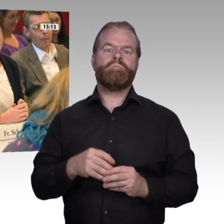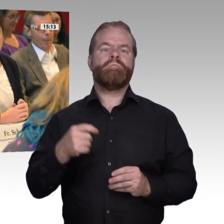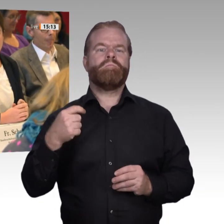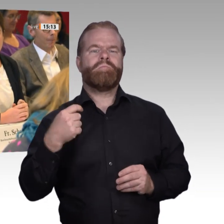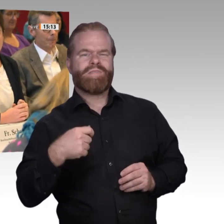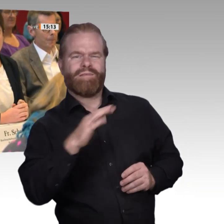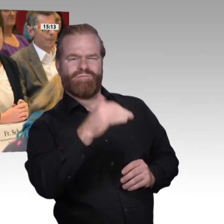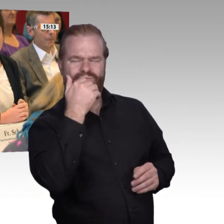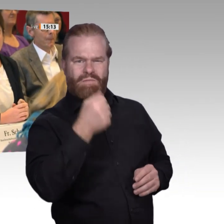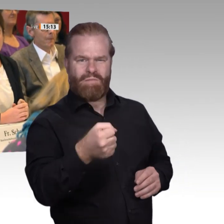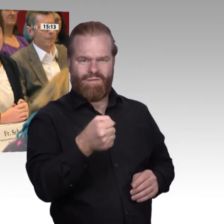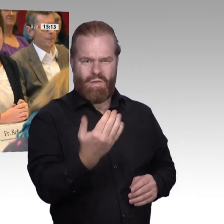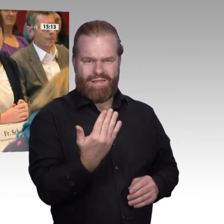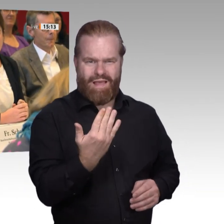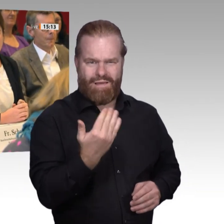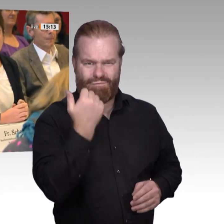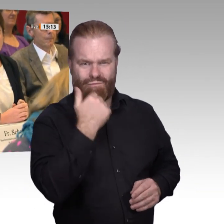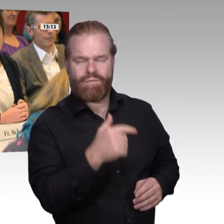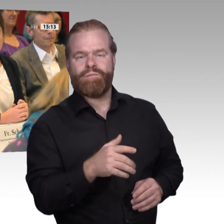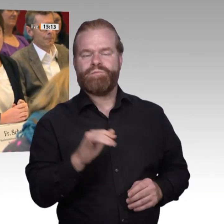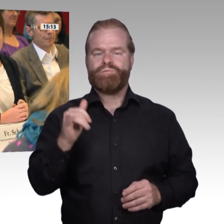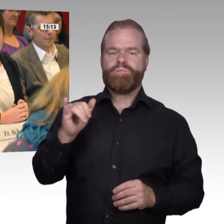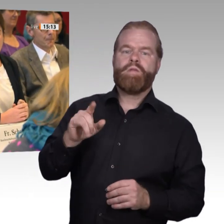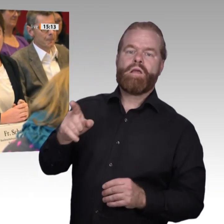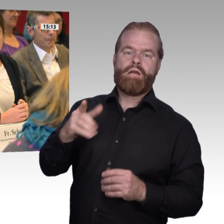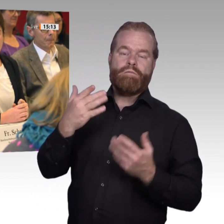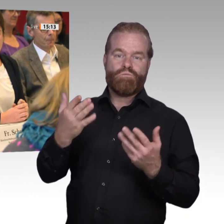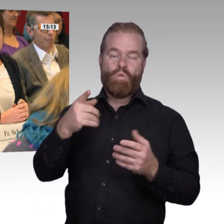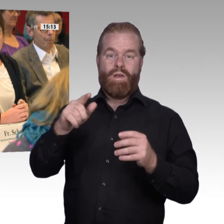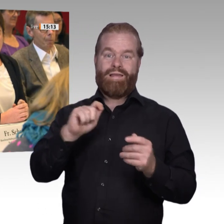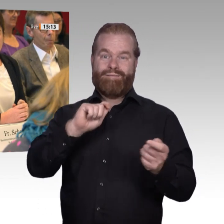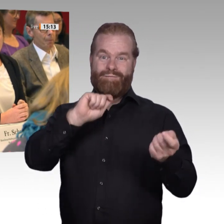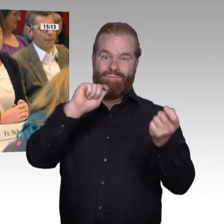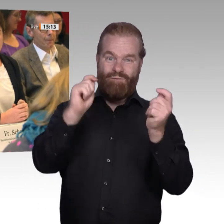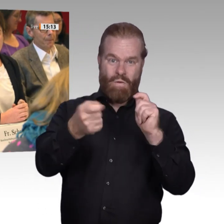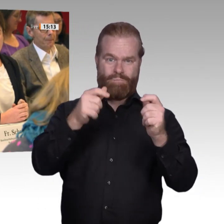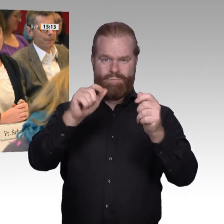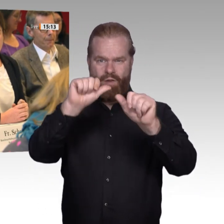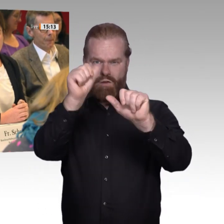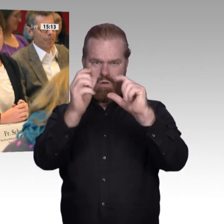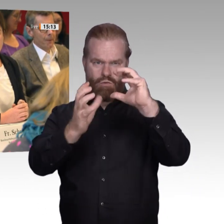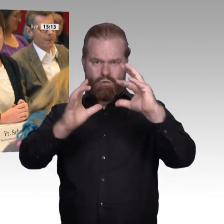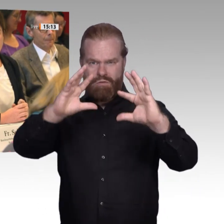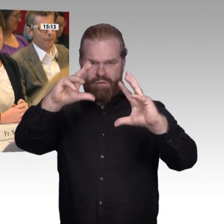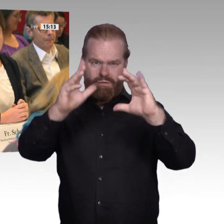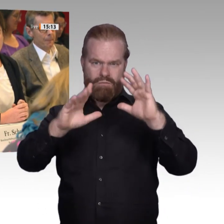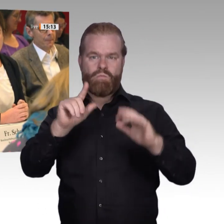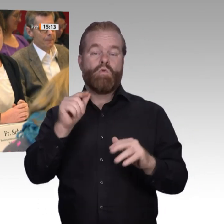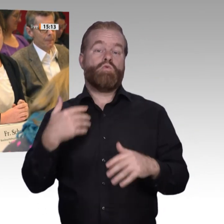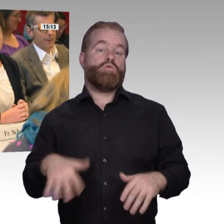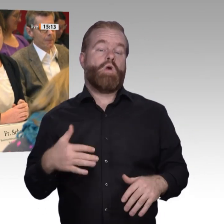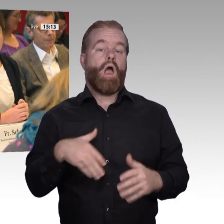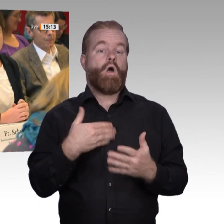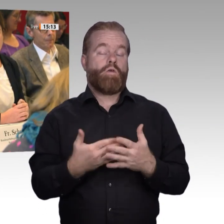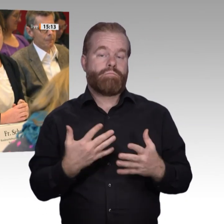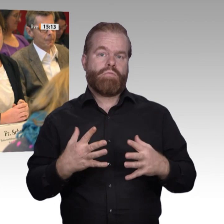ist eine umfassende gesundheitspolitische Aufgabe, zu der verschiedenste Überlegungen derzeit diskutiert werden. Allerdings ist derzeit kaum ein Konsens zwischen